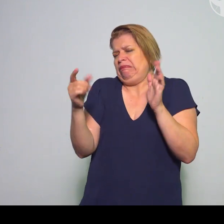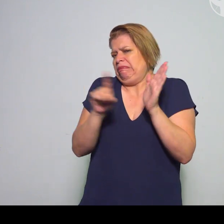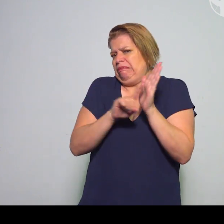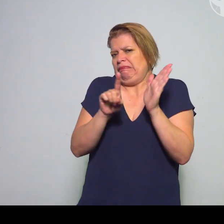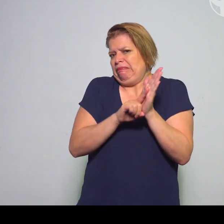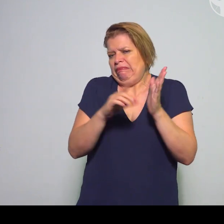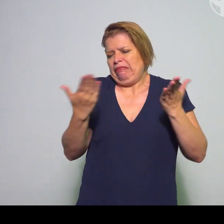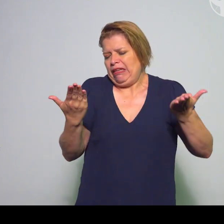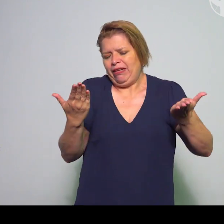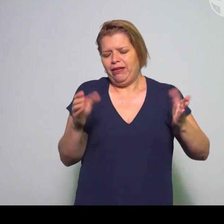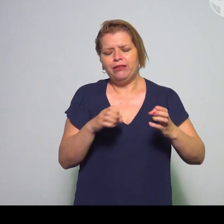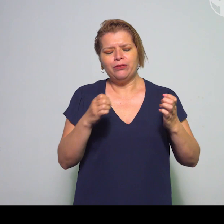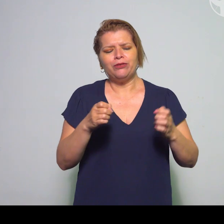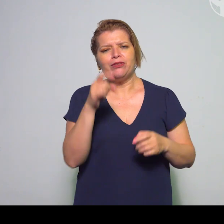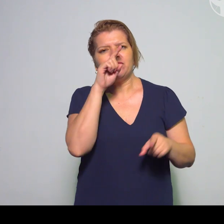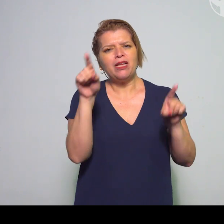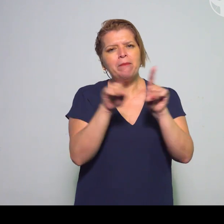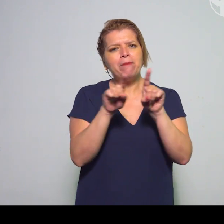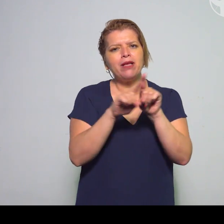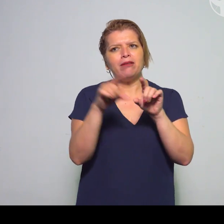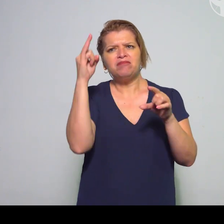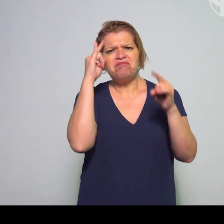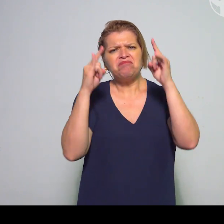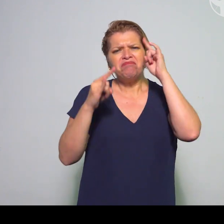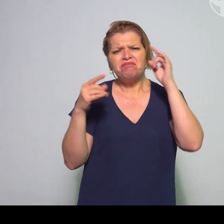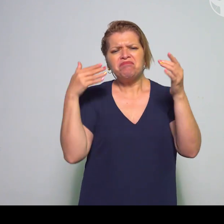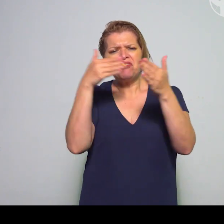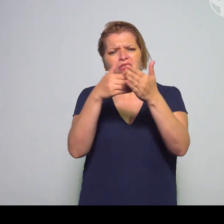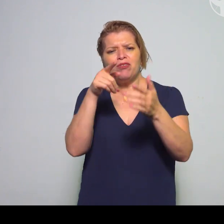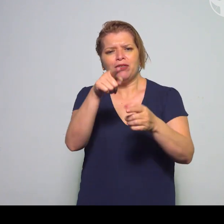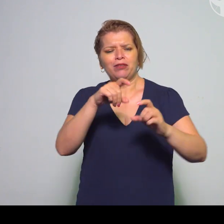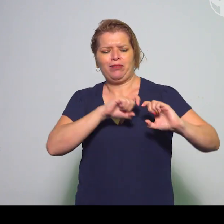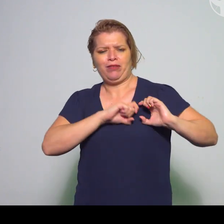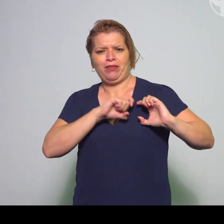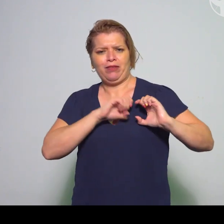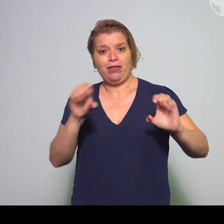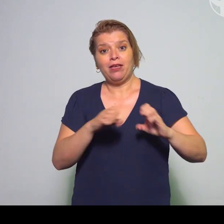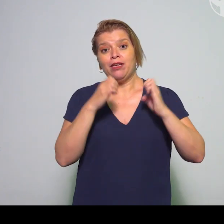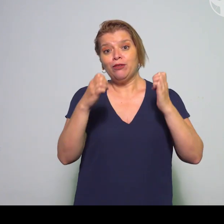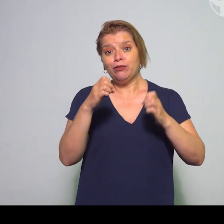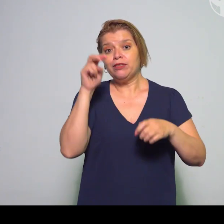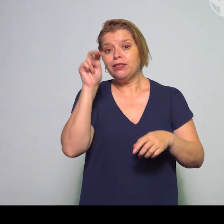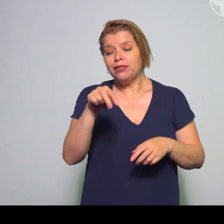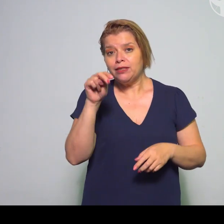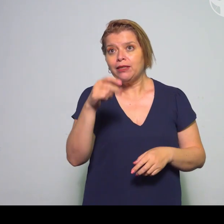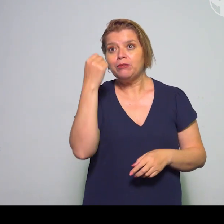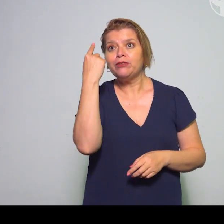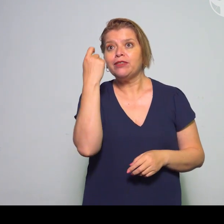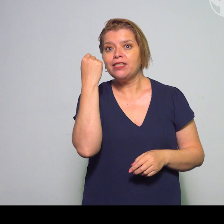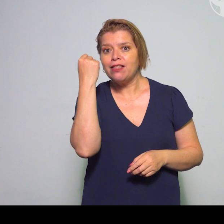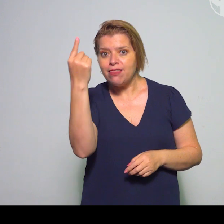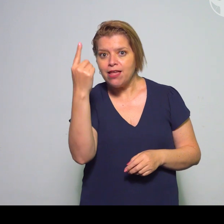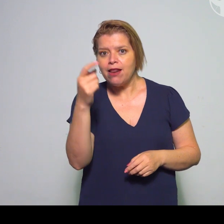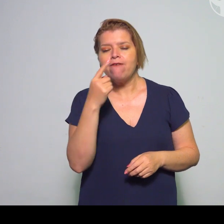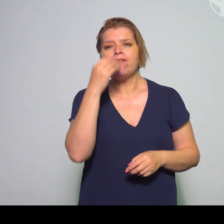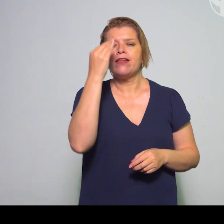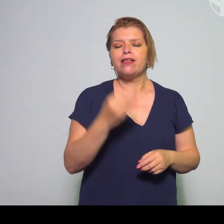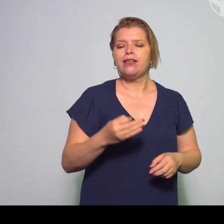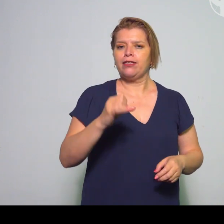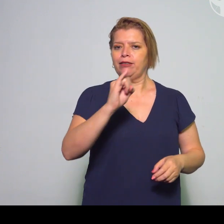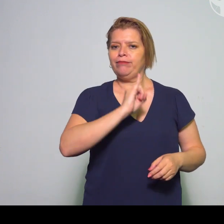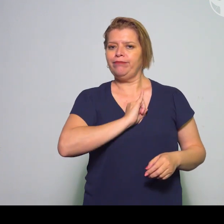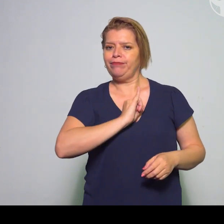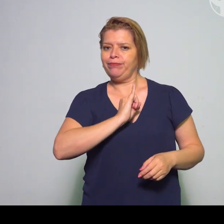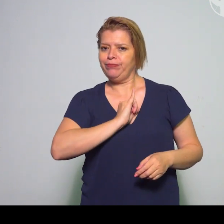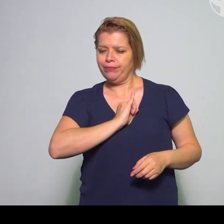y lamentablemente ha logrado implantar en nuestro corazón. Y con base a esa verdadera identidad, nosotros debemos hacer